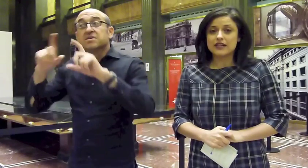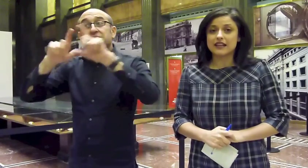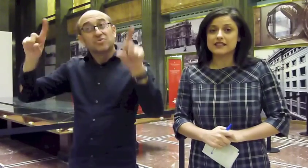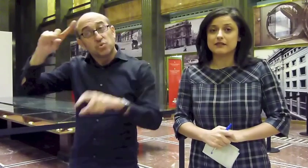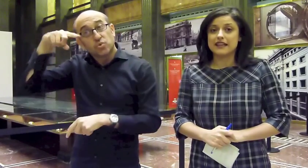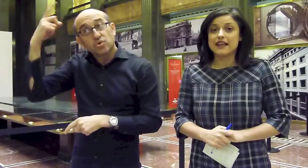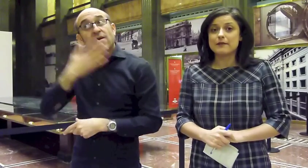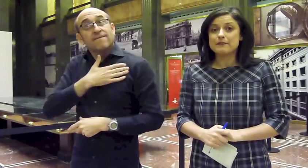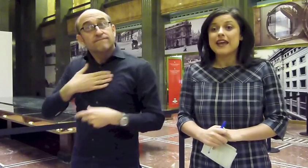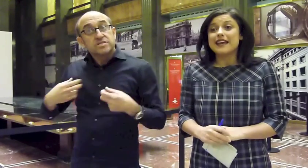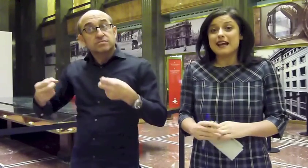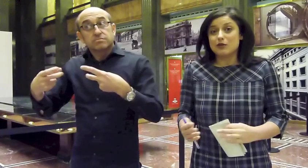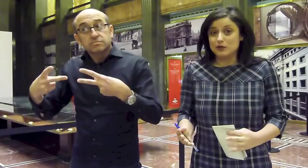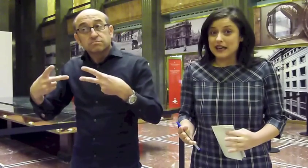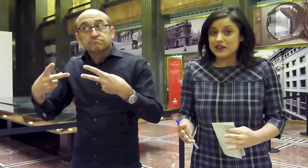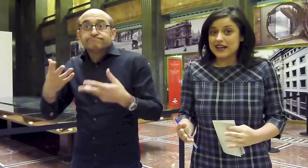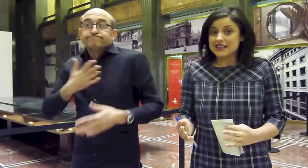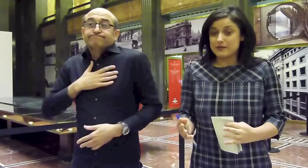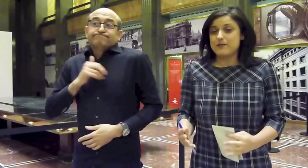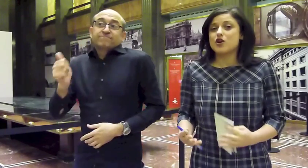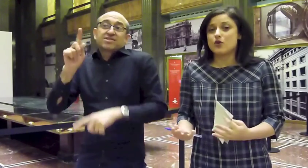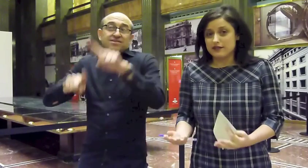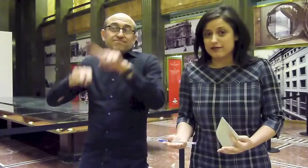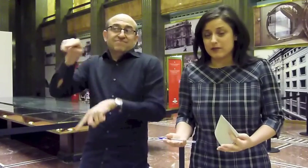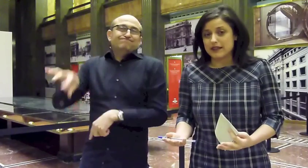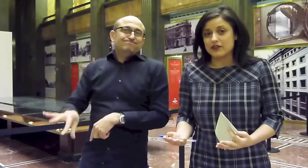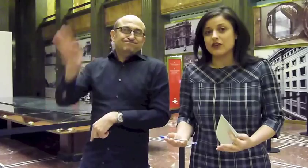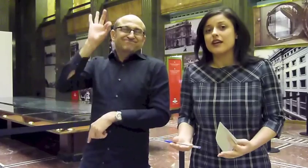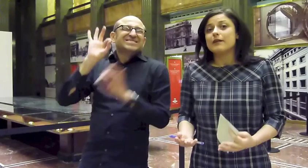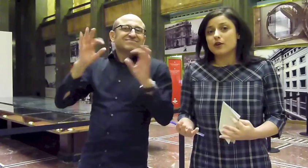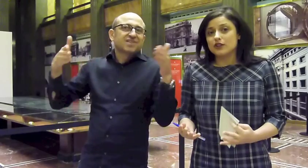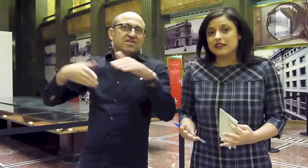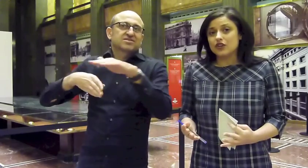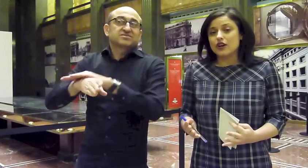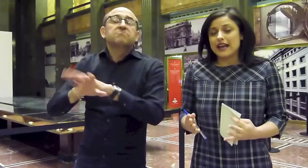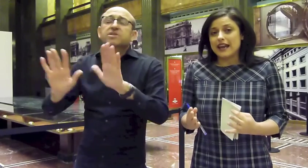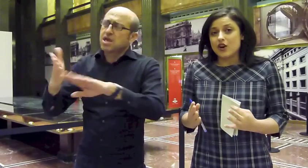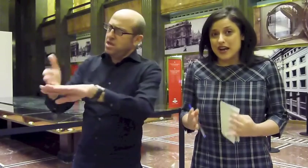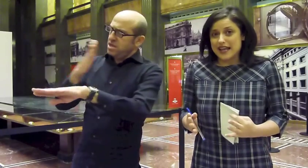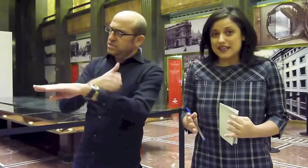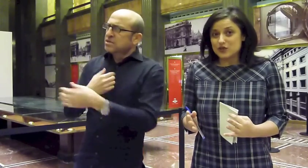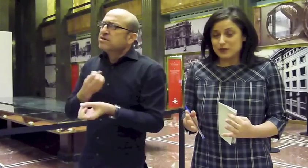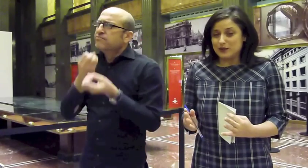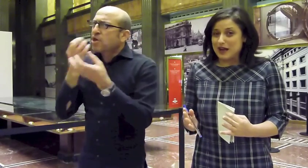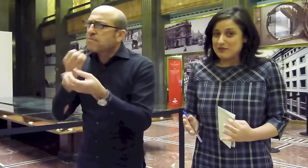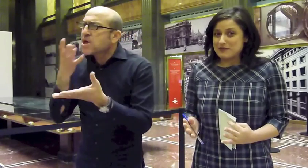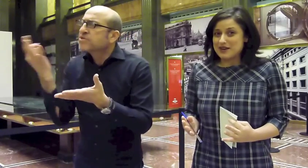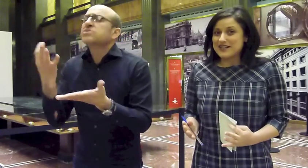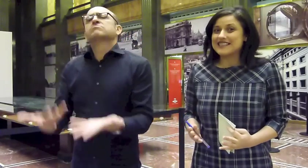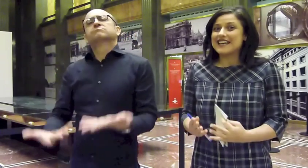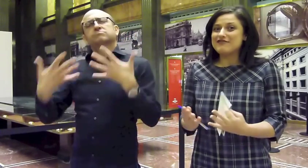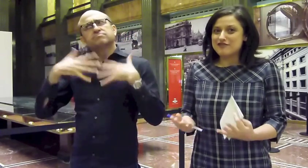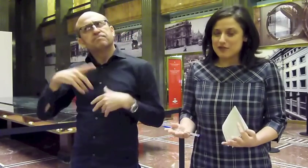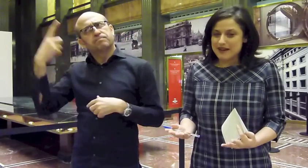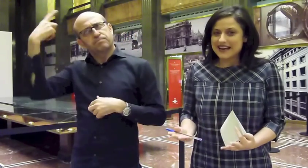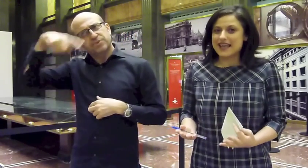subtitulado y accesibilidad. Y la voluntad no llega si primero no hay información. Por lo tanto, lo que queda hacer en el subtitulado primero